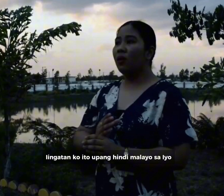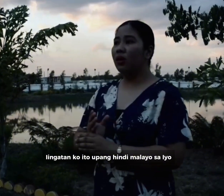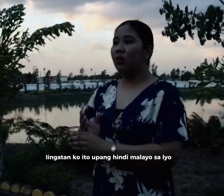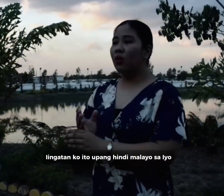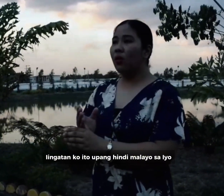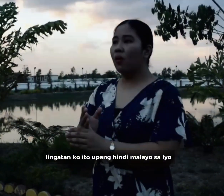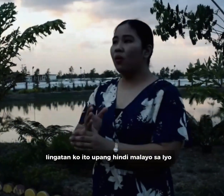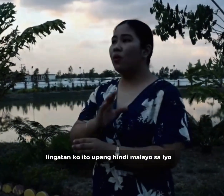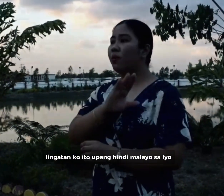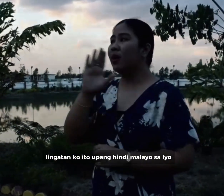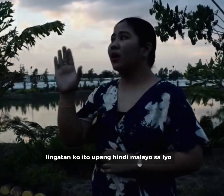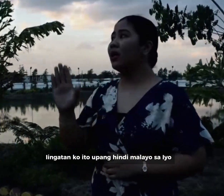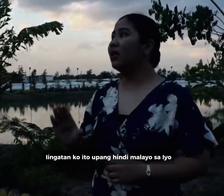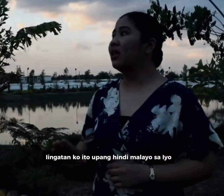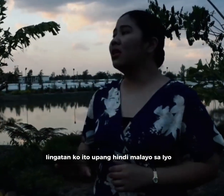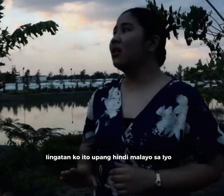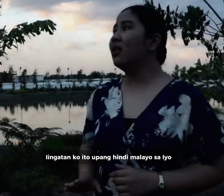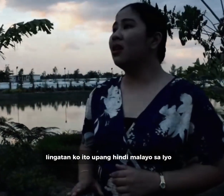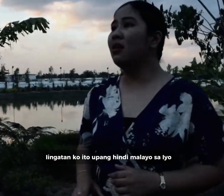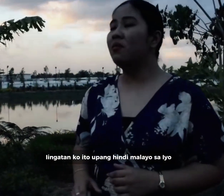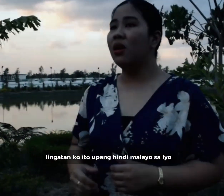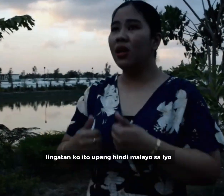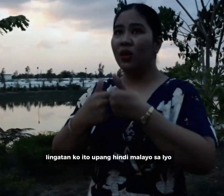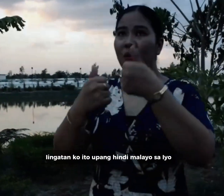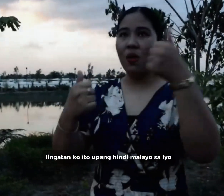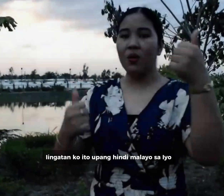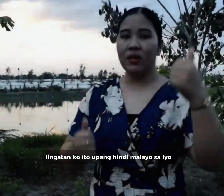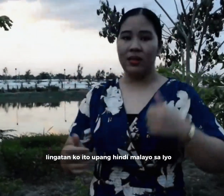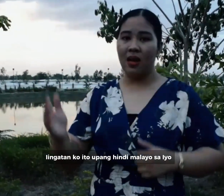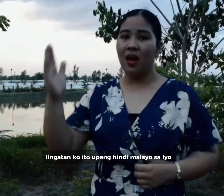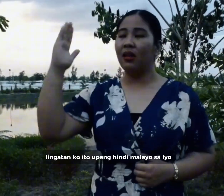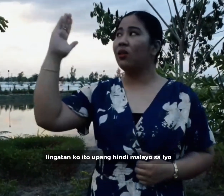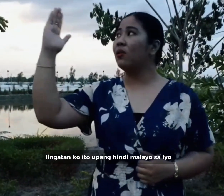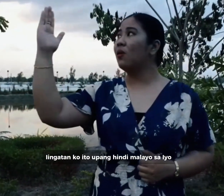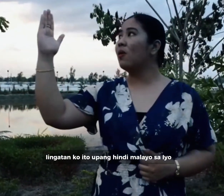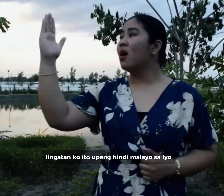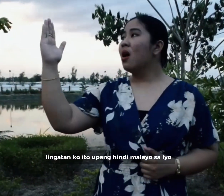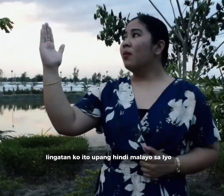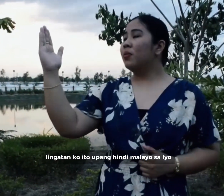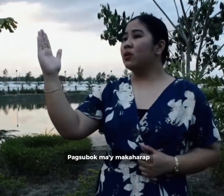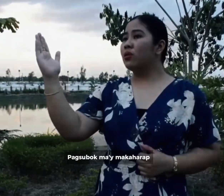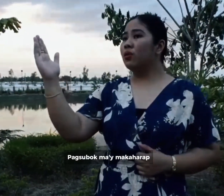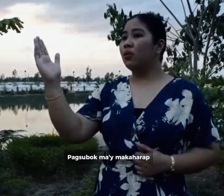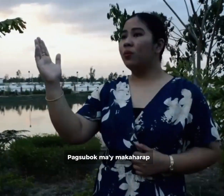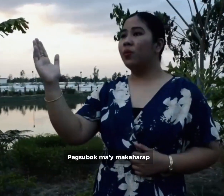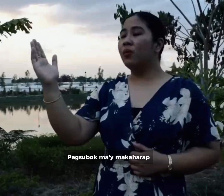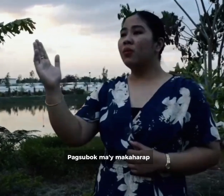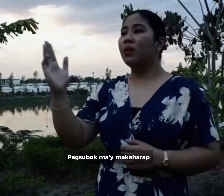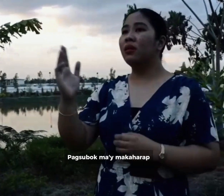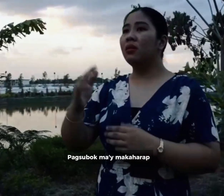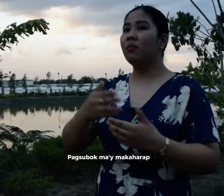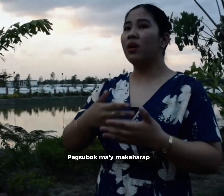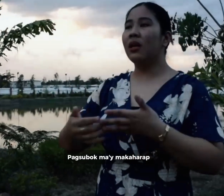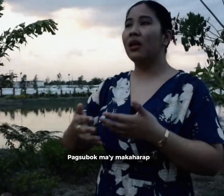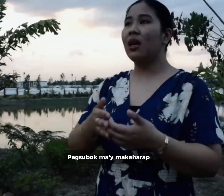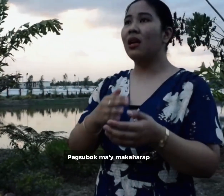ito upang hindi malayo sa iyo. Pagsubok may